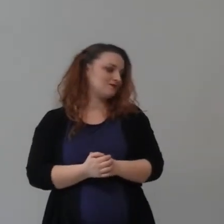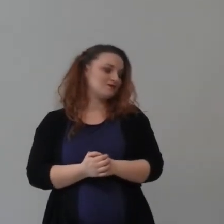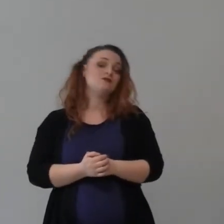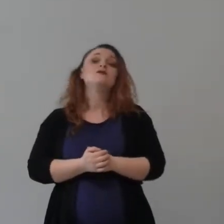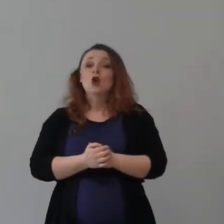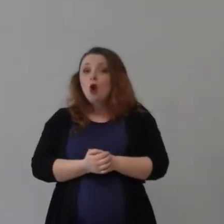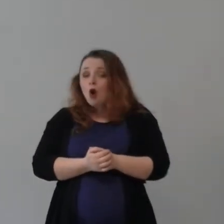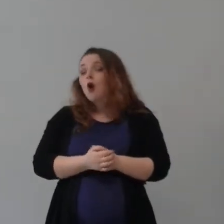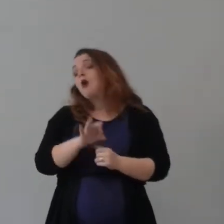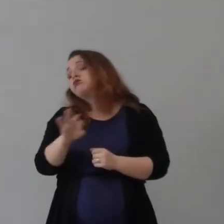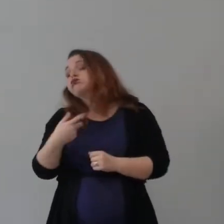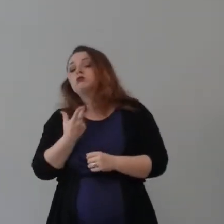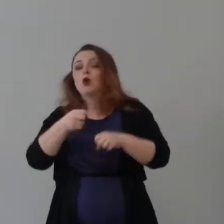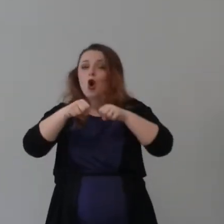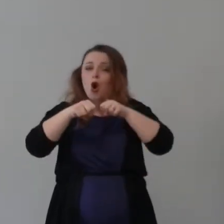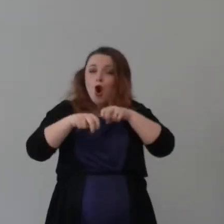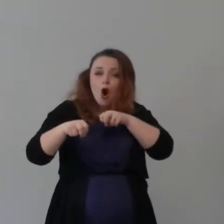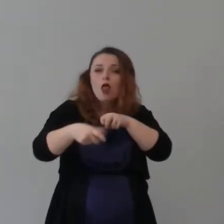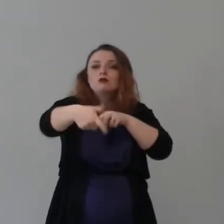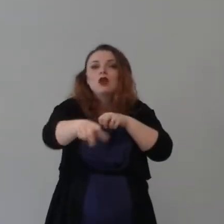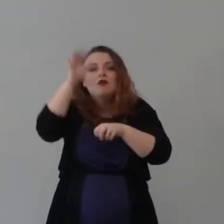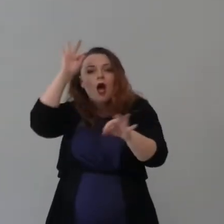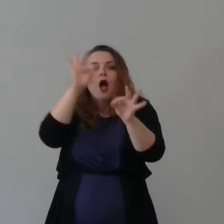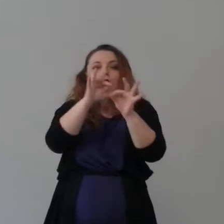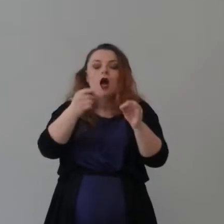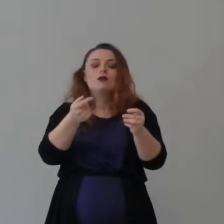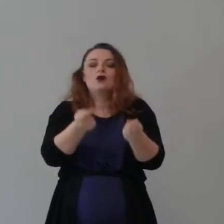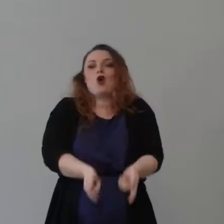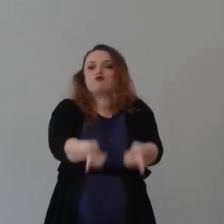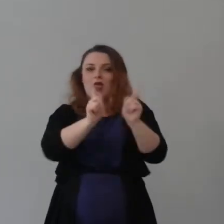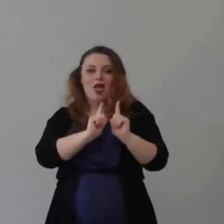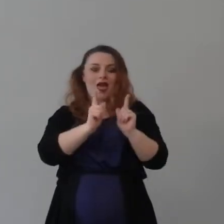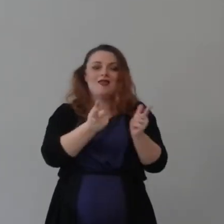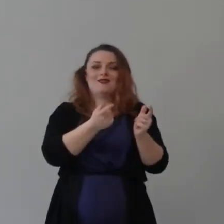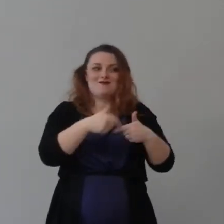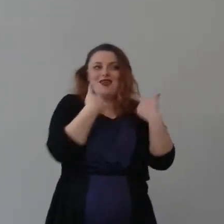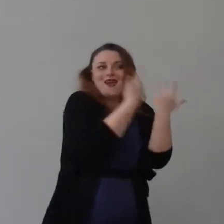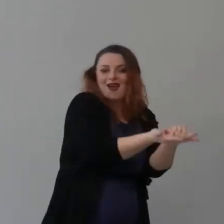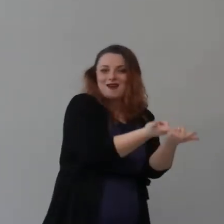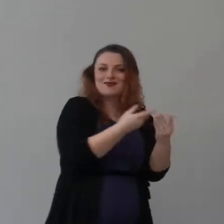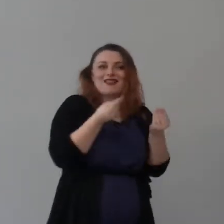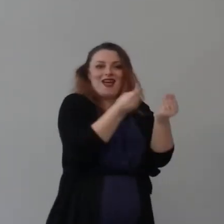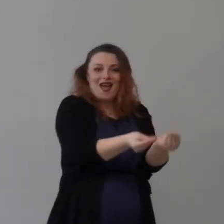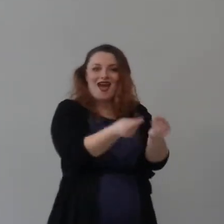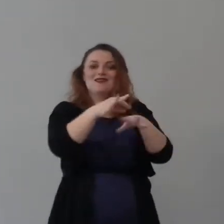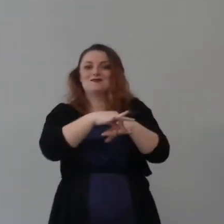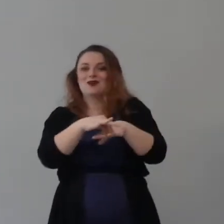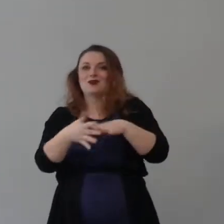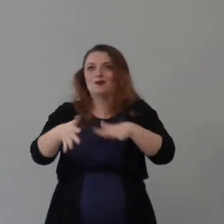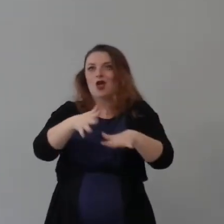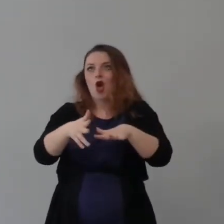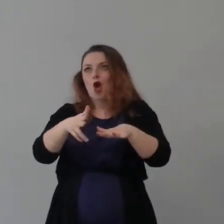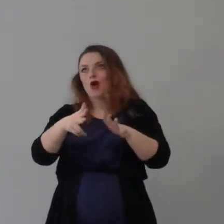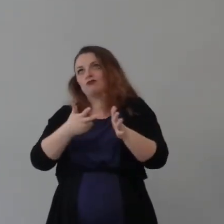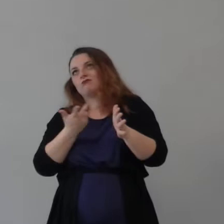Abbiamo corso per comprare i regali al nostro sposo, alla nostra sposa, almeno per i primi 2 o 3 anni,